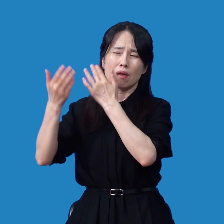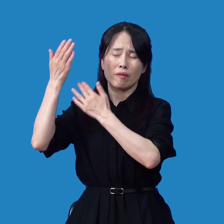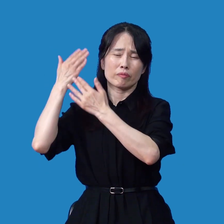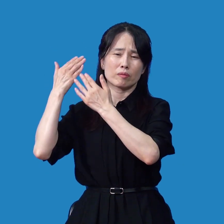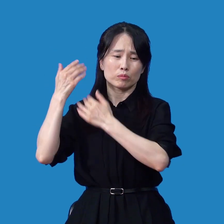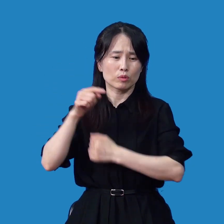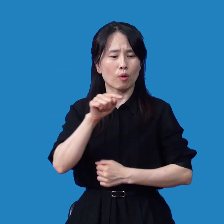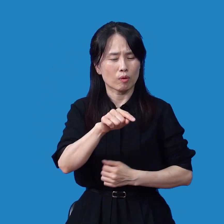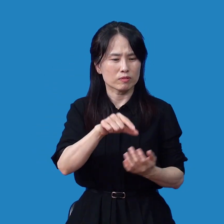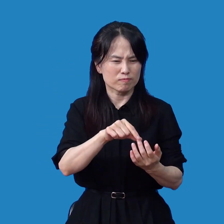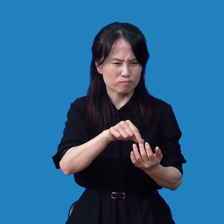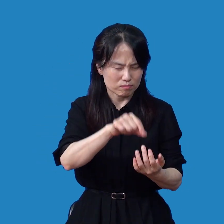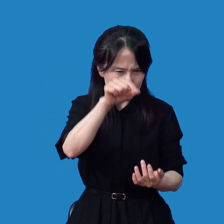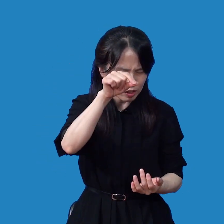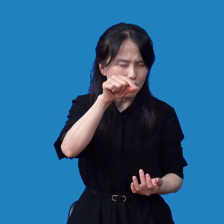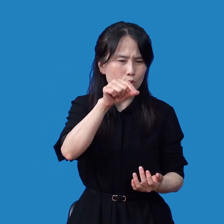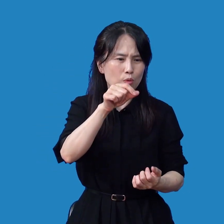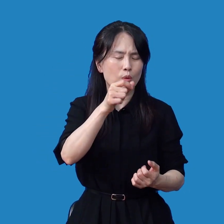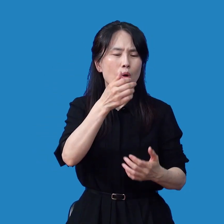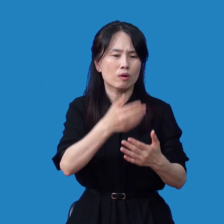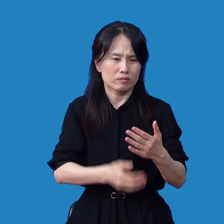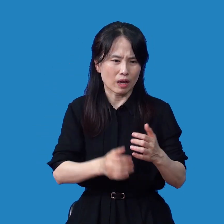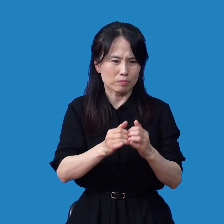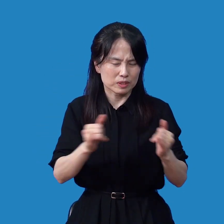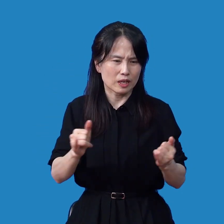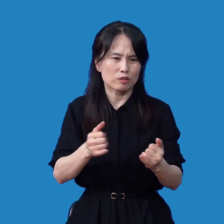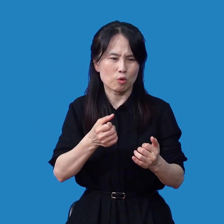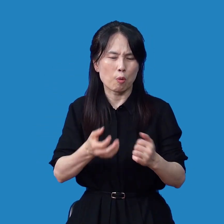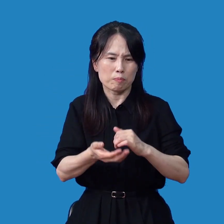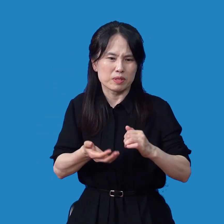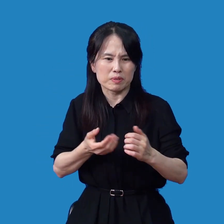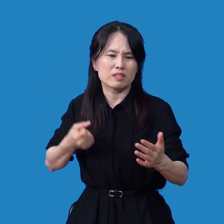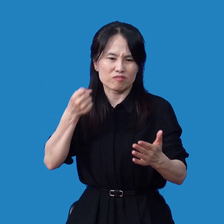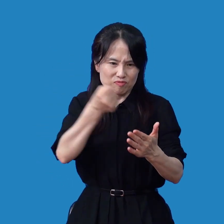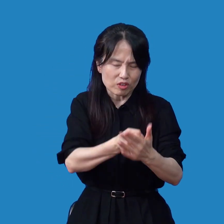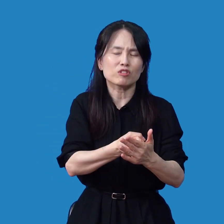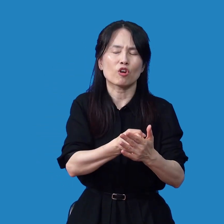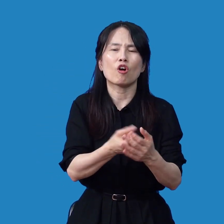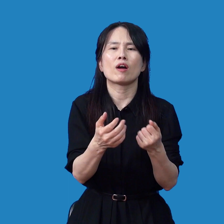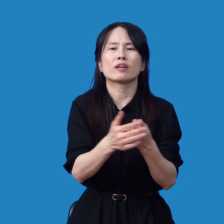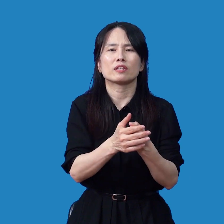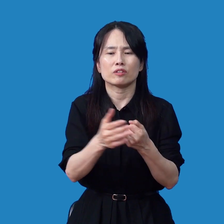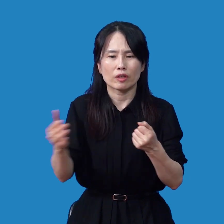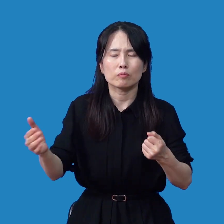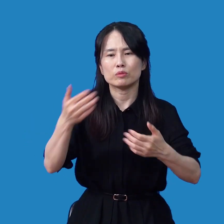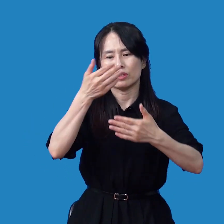그를 선택받은 백성으로 예정을 해 주셨기 때문이죠.